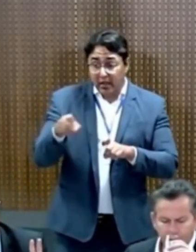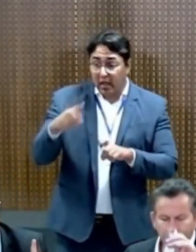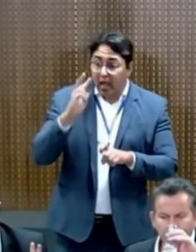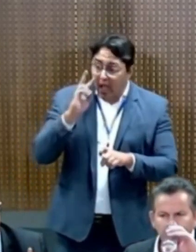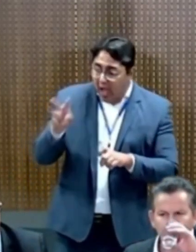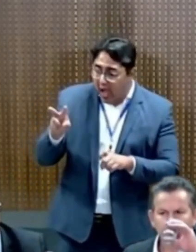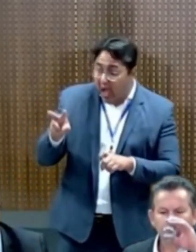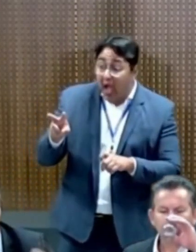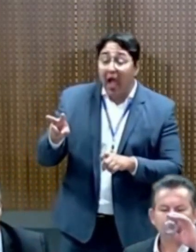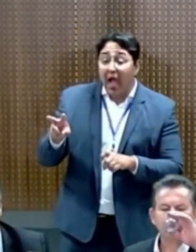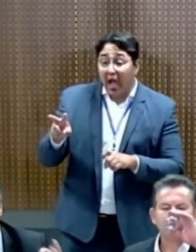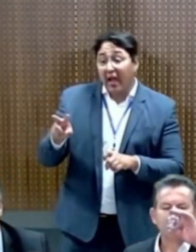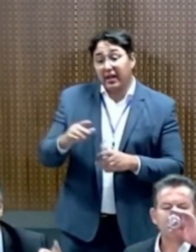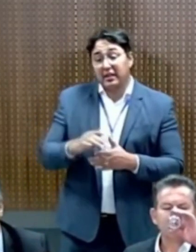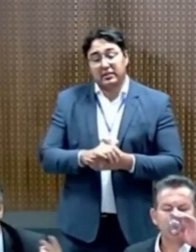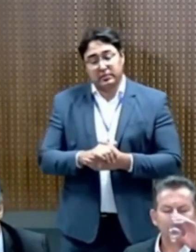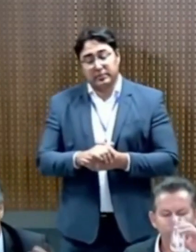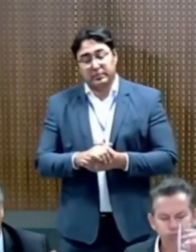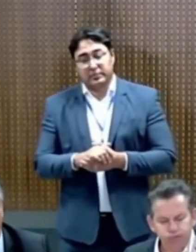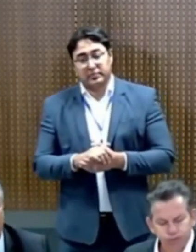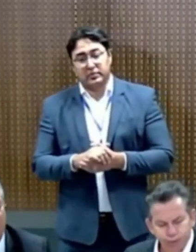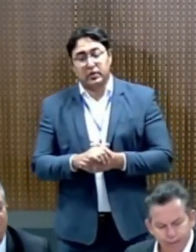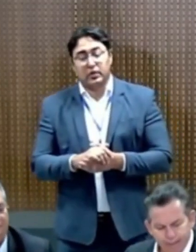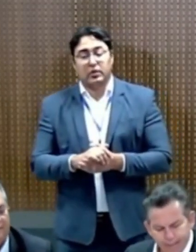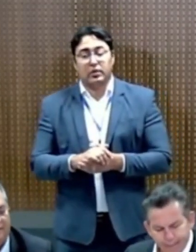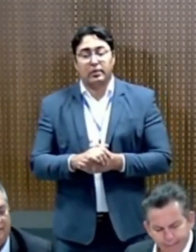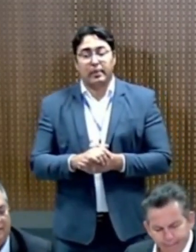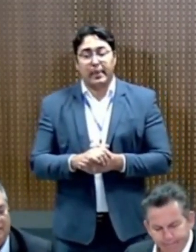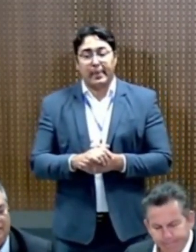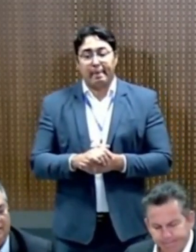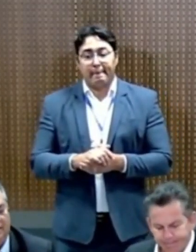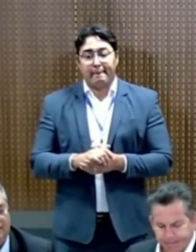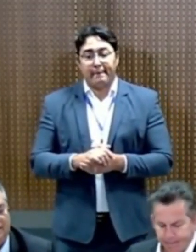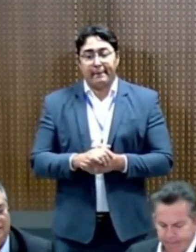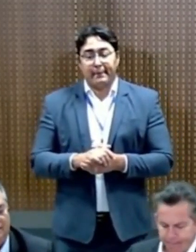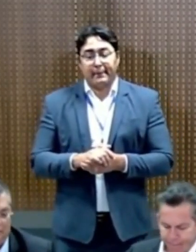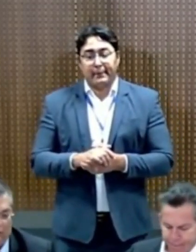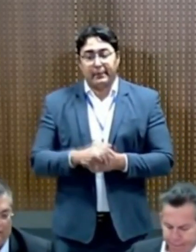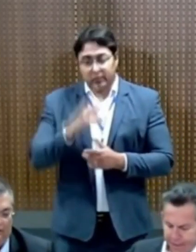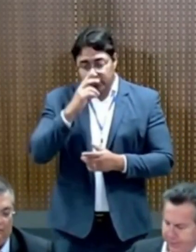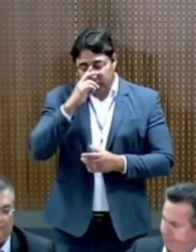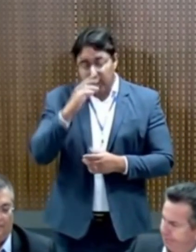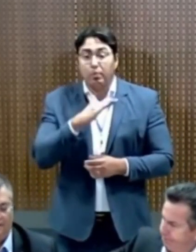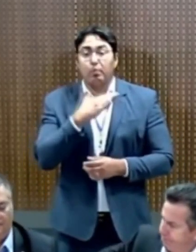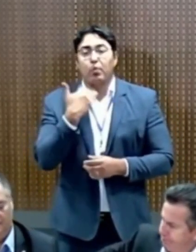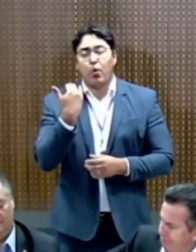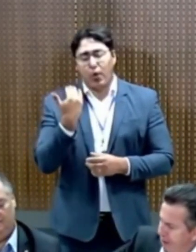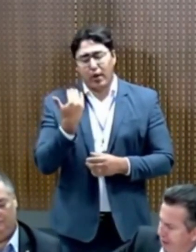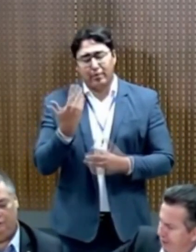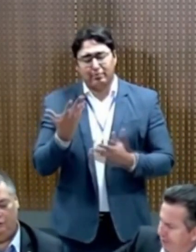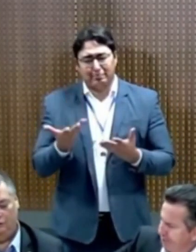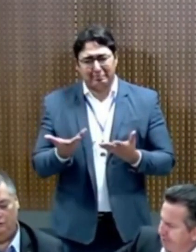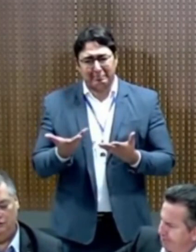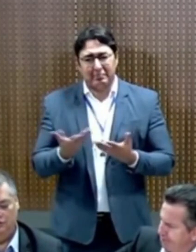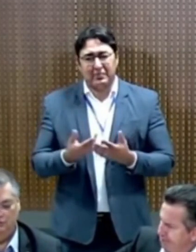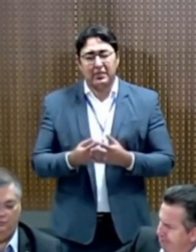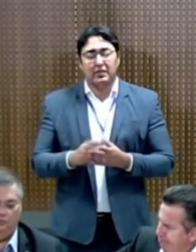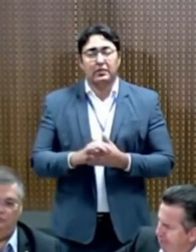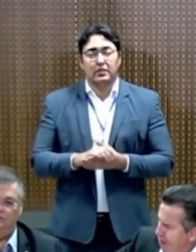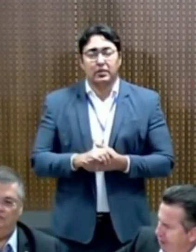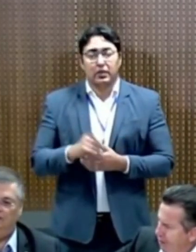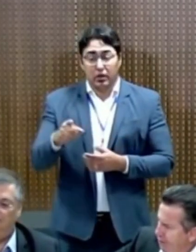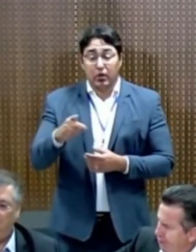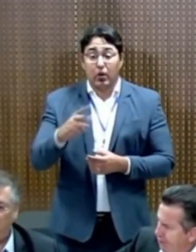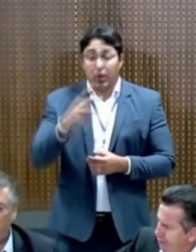chefe de um de uma milícia de uma quadrilha eh que morreu foi confundido por